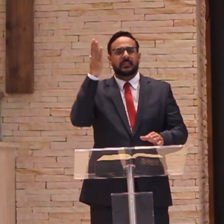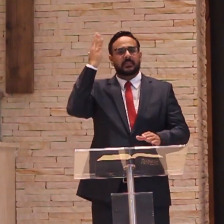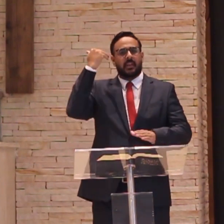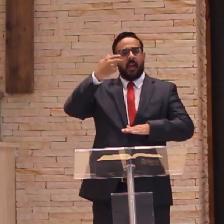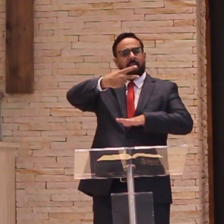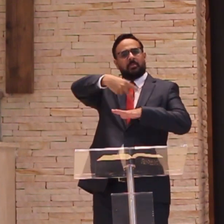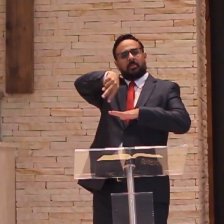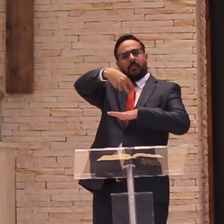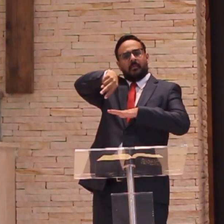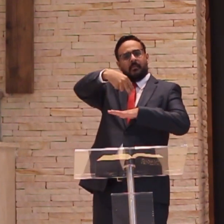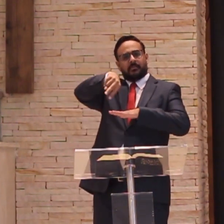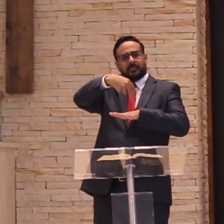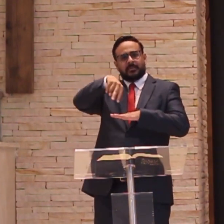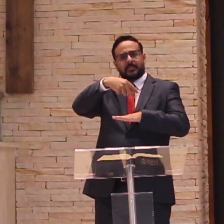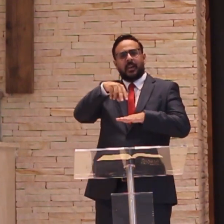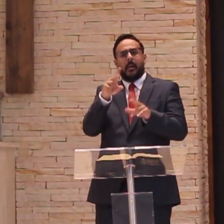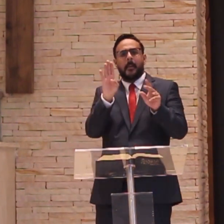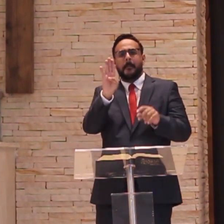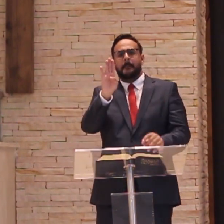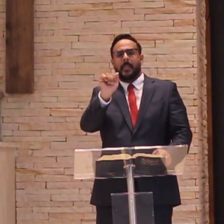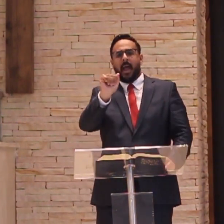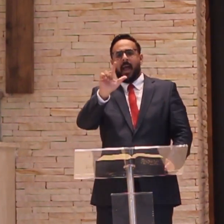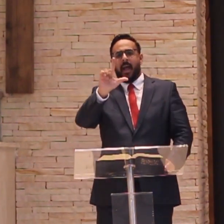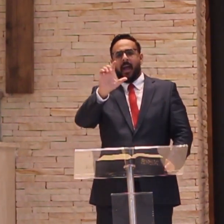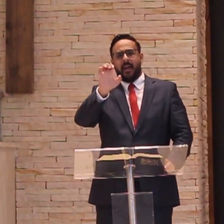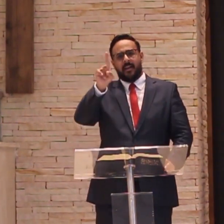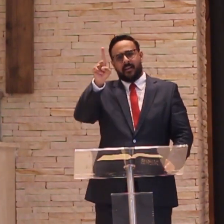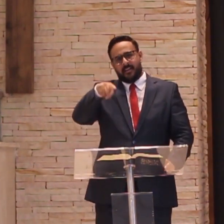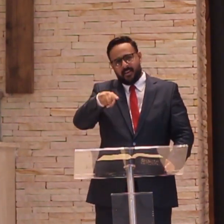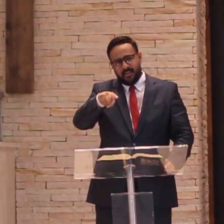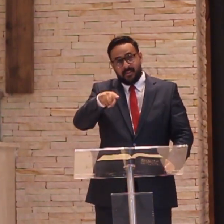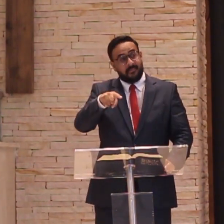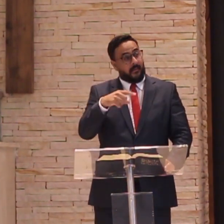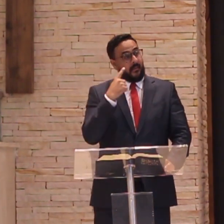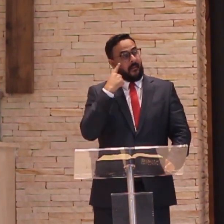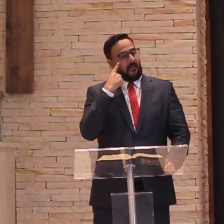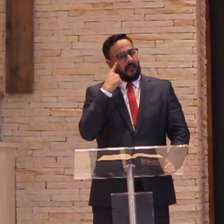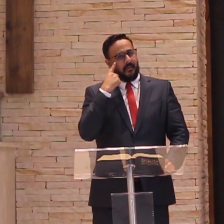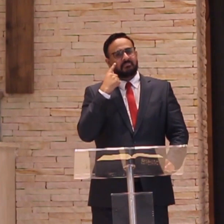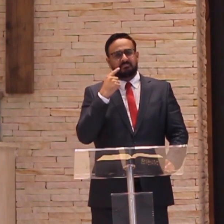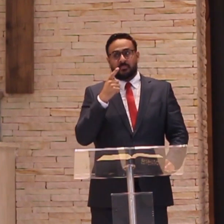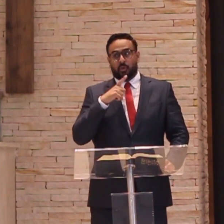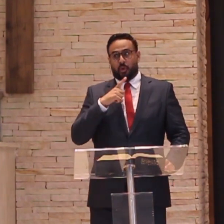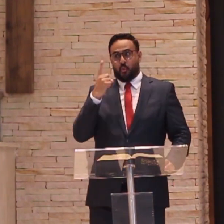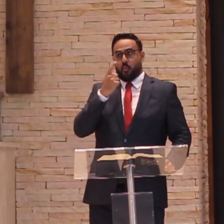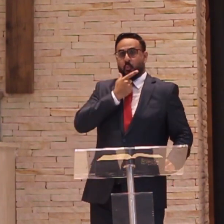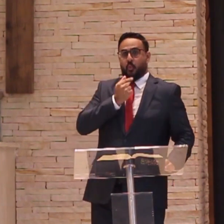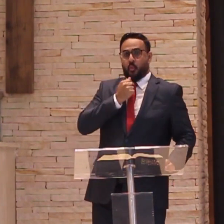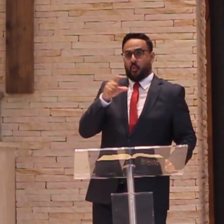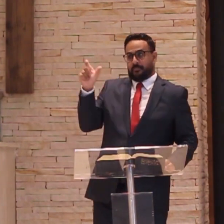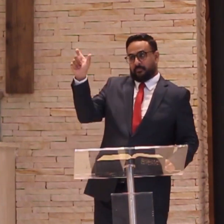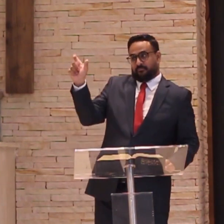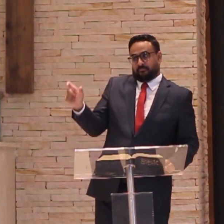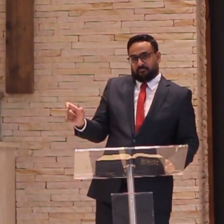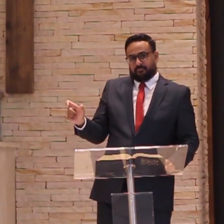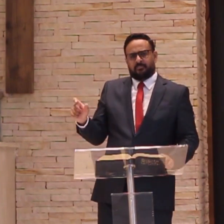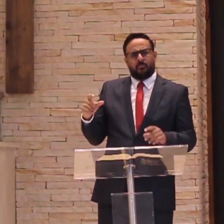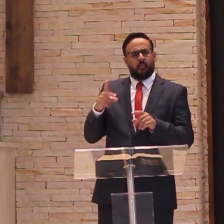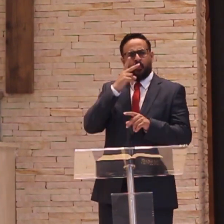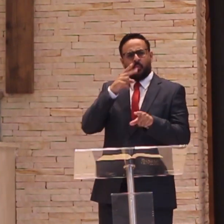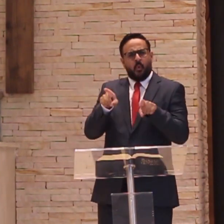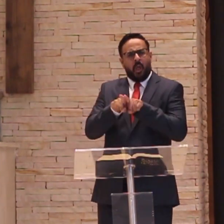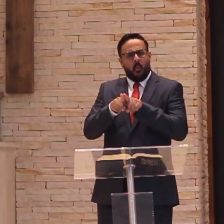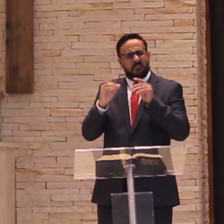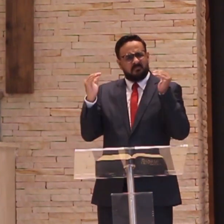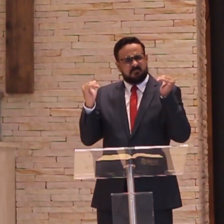a Ed, antes da guerra, ela era uma pessoa famosa, fazia parte de um grupo de balé. E, por sua vez,